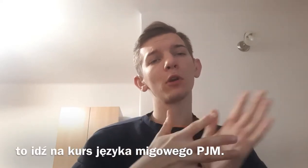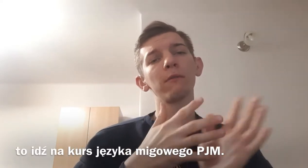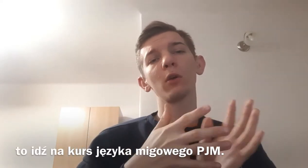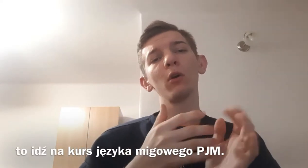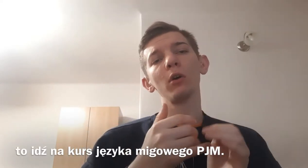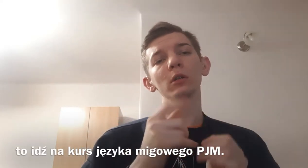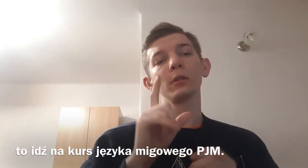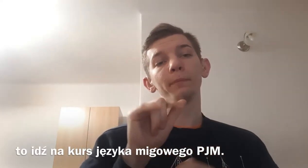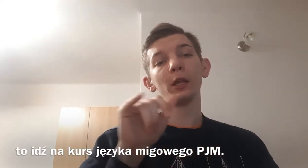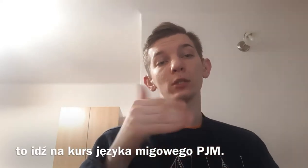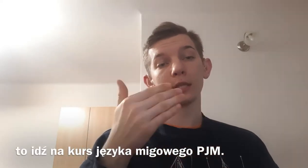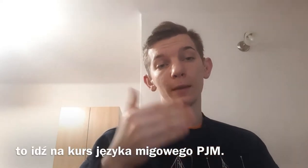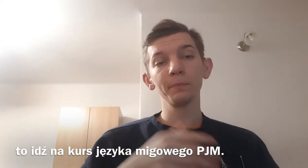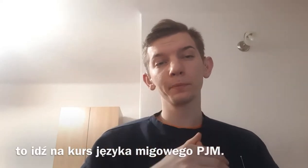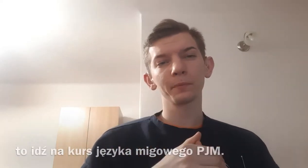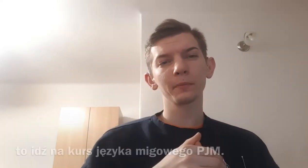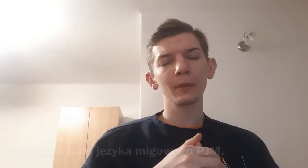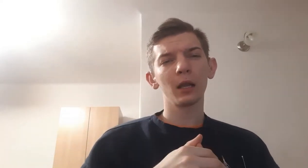migowego PIOS-M.